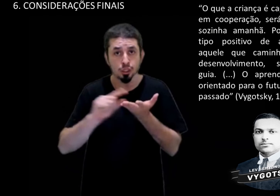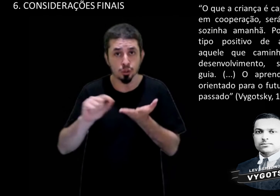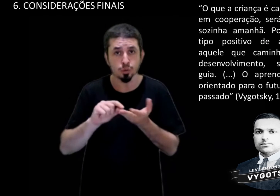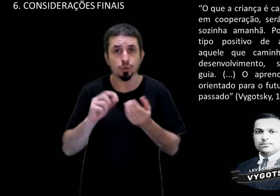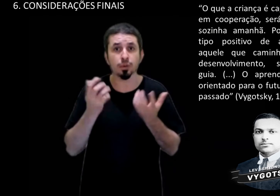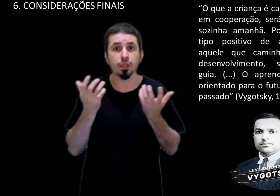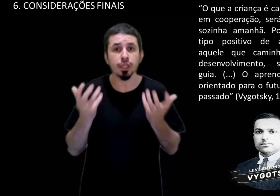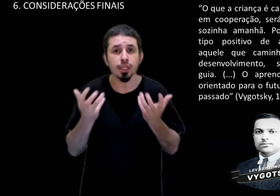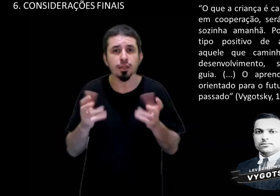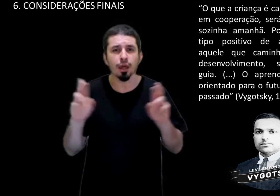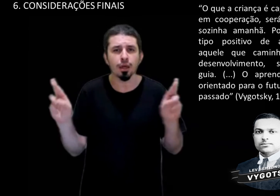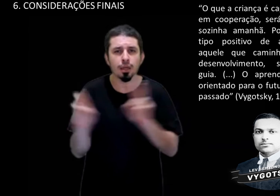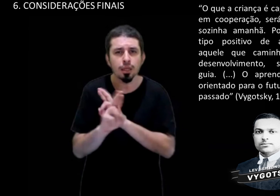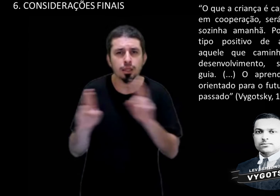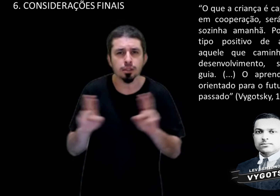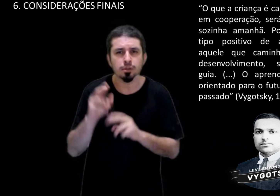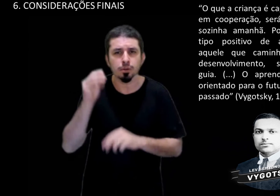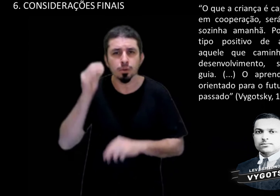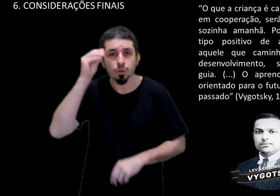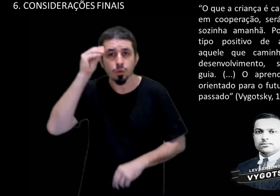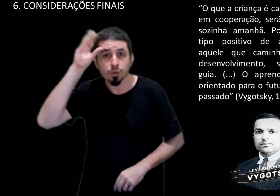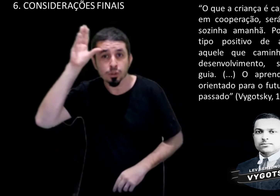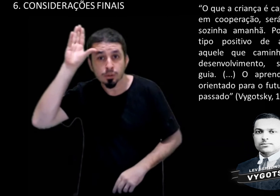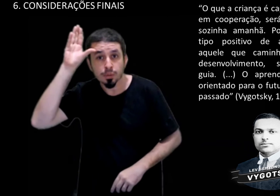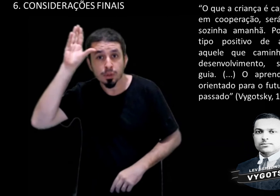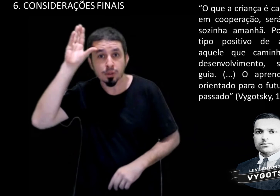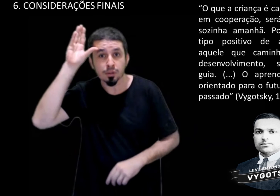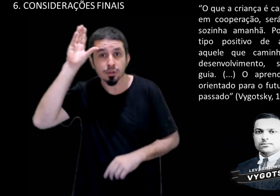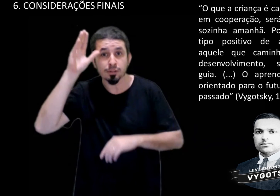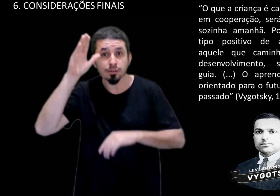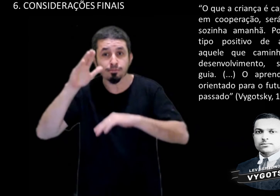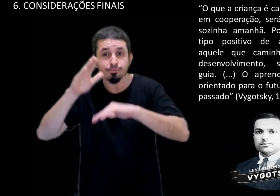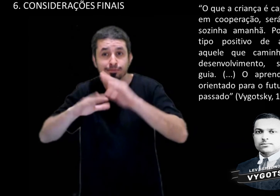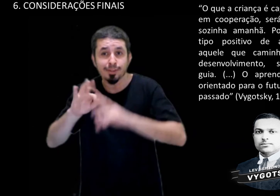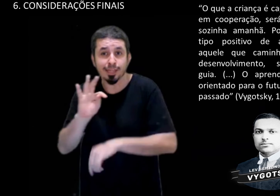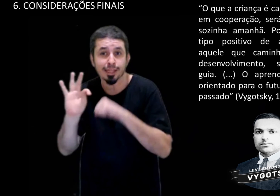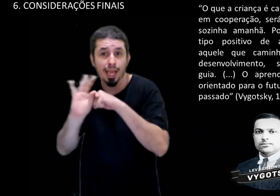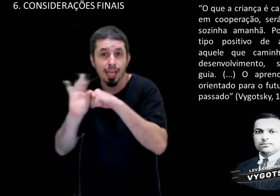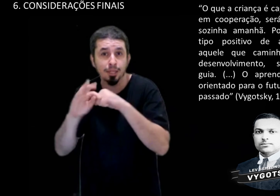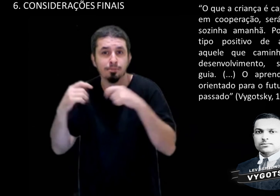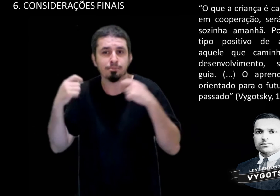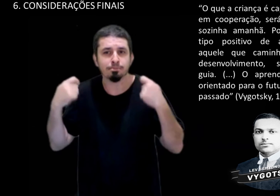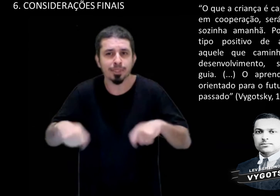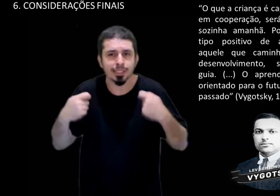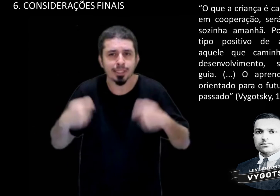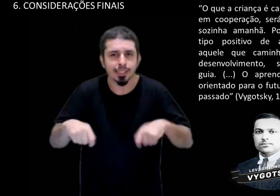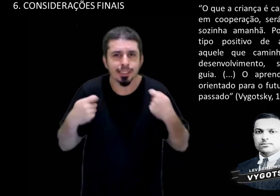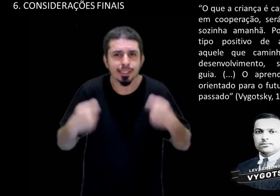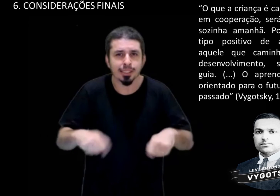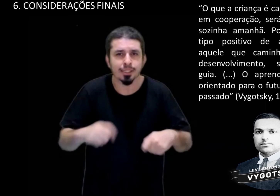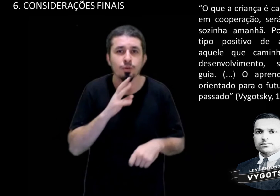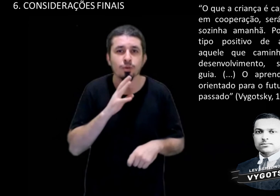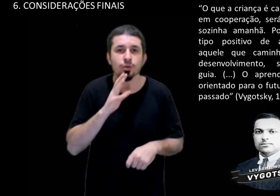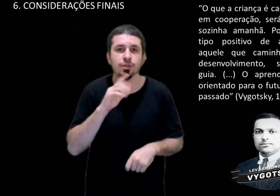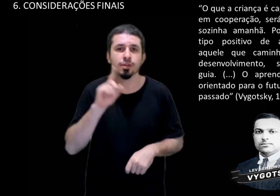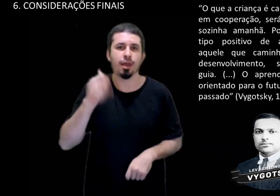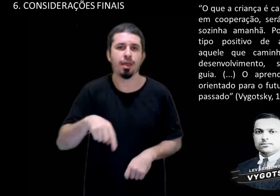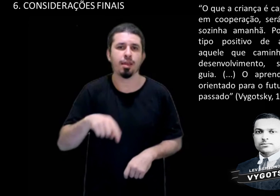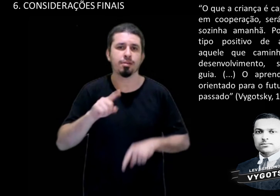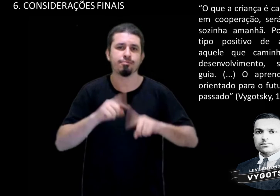Tópico 6. Considerações finais. O presente artigo pretende relacionar o conhecimento técnico